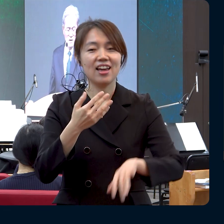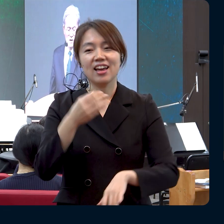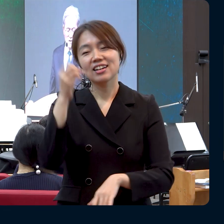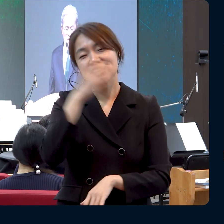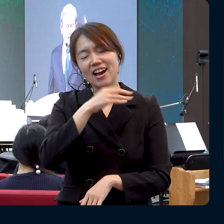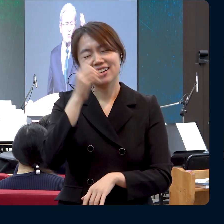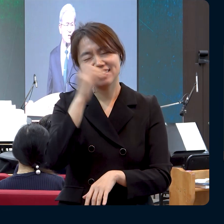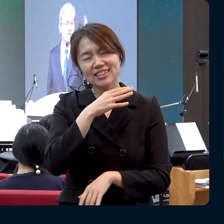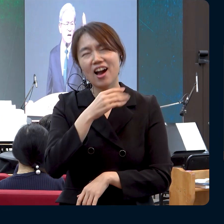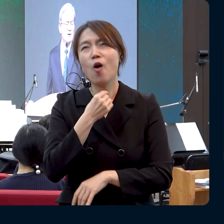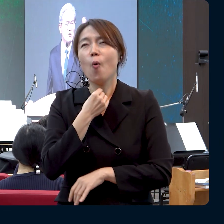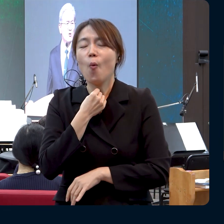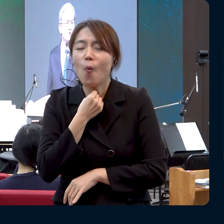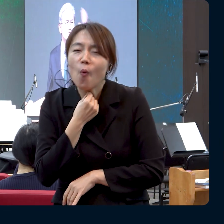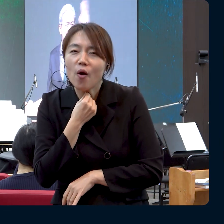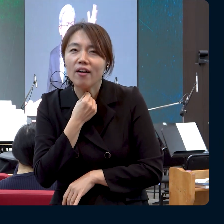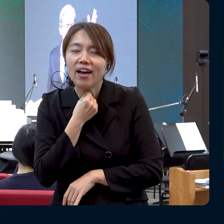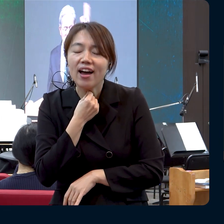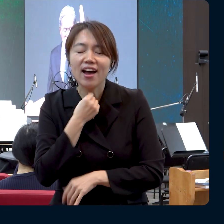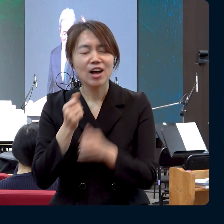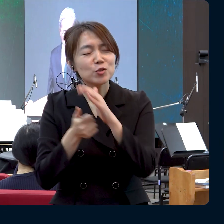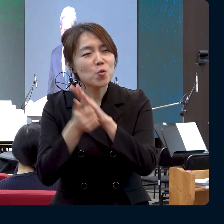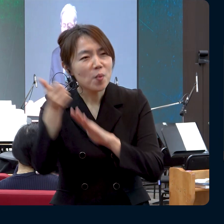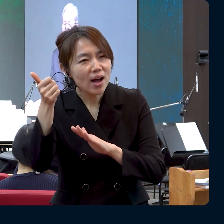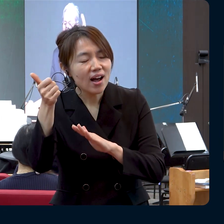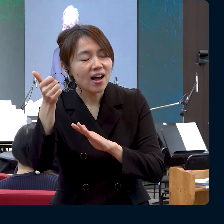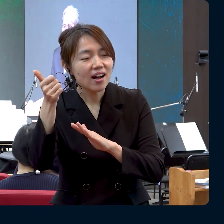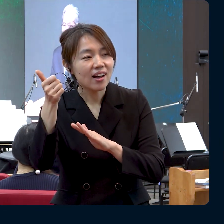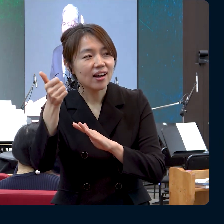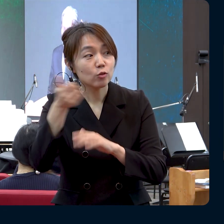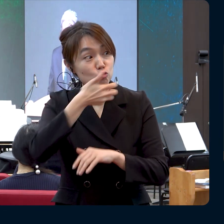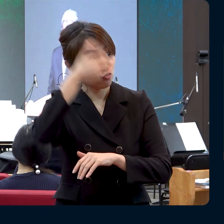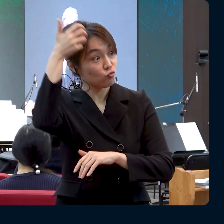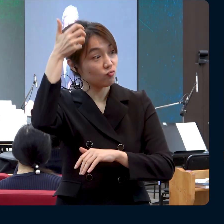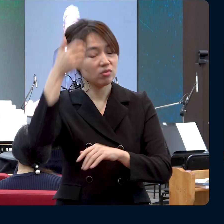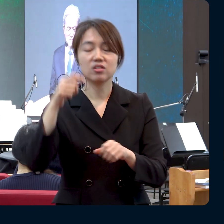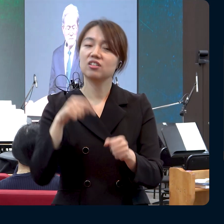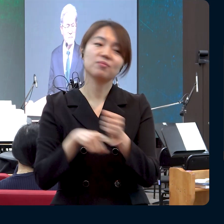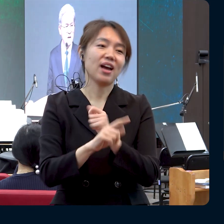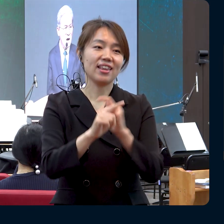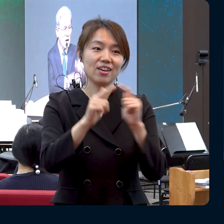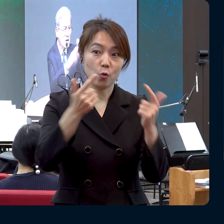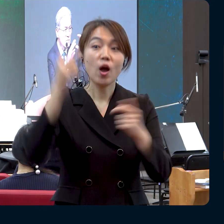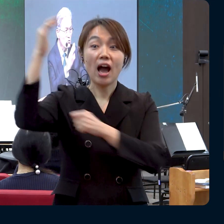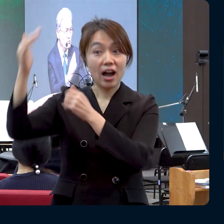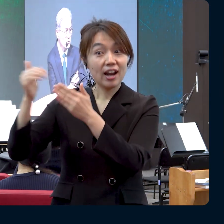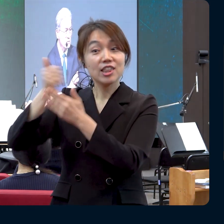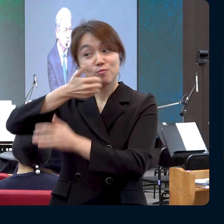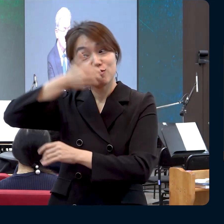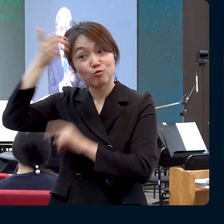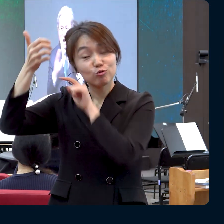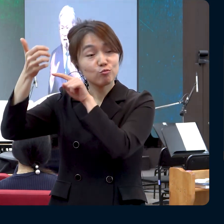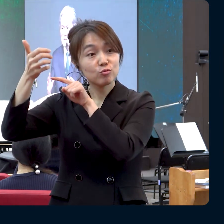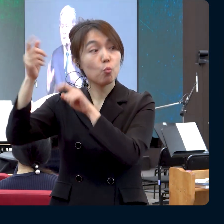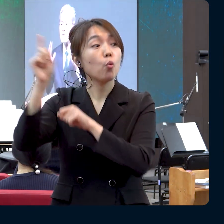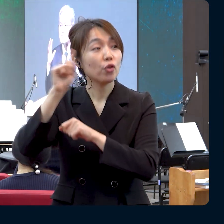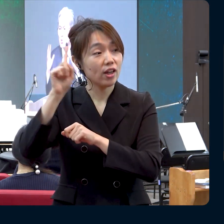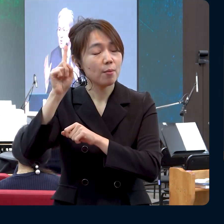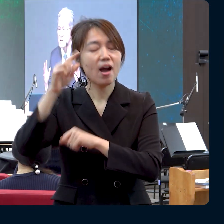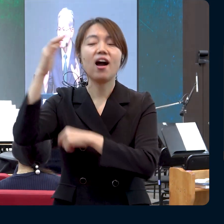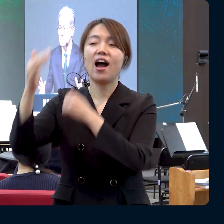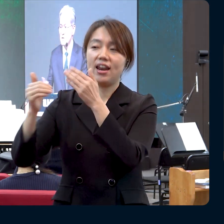보는, 그냥 이루어지지 않는 어떤 것을 소망하는 그런 것이 절대로 아닙니다. 하나님의 꿈은